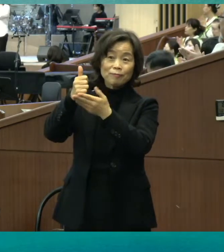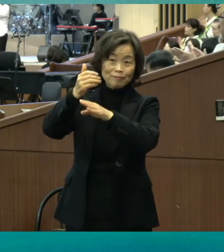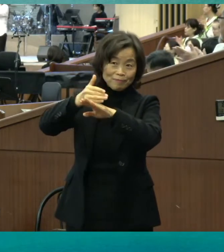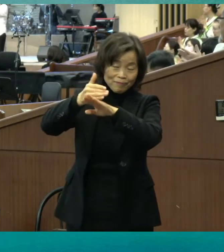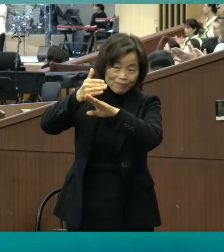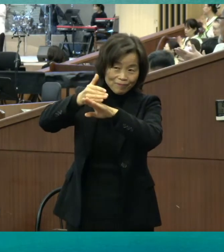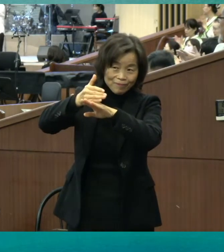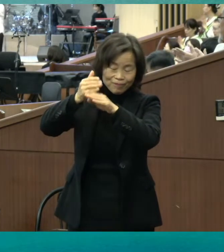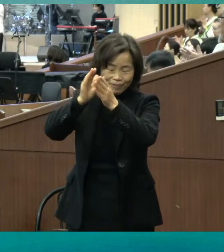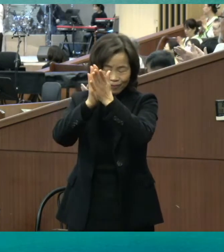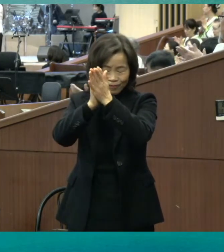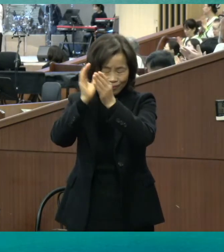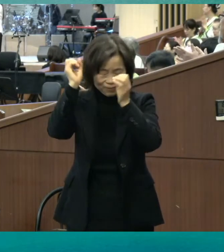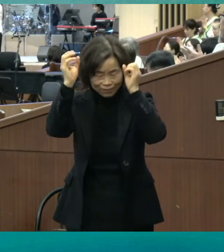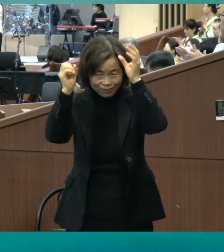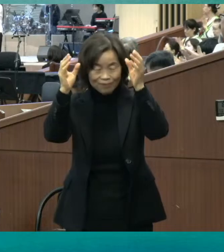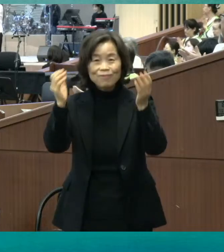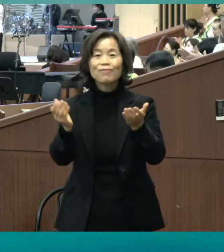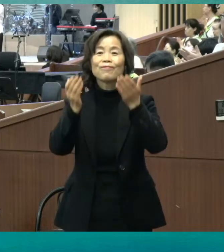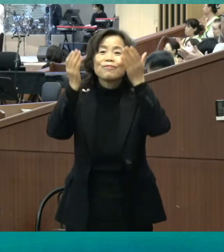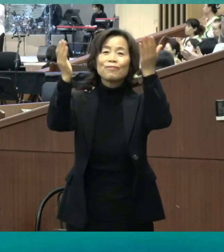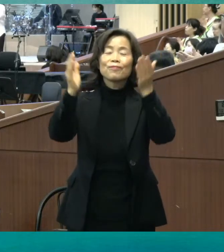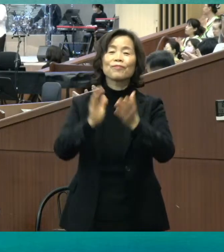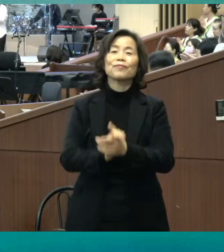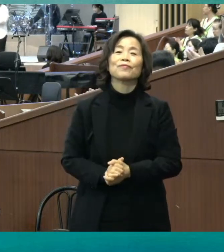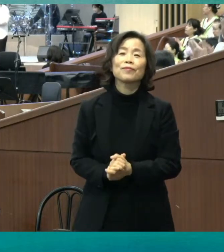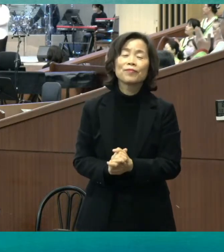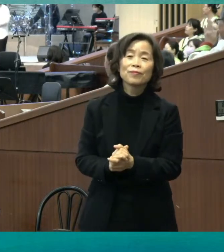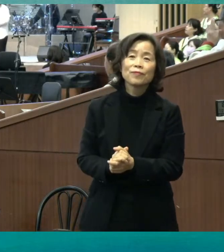감사와 찬양의 박수 올려드리겠습니다. 아멘.